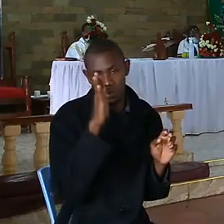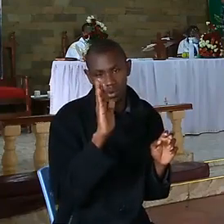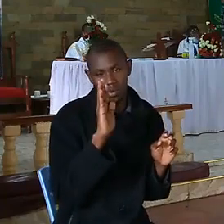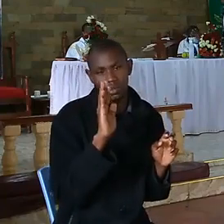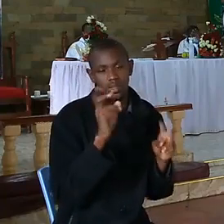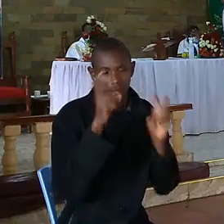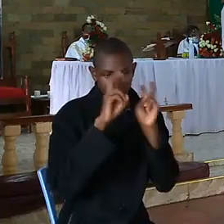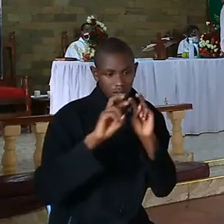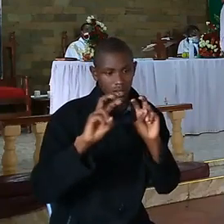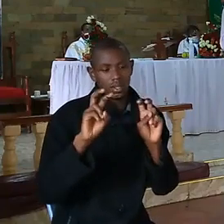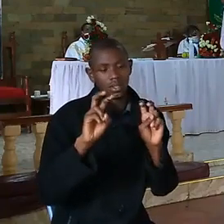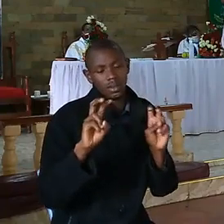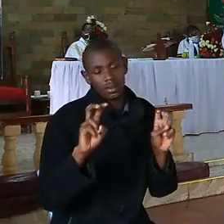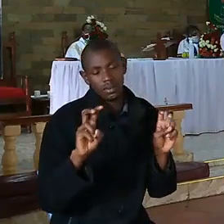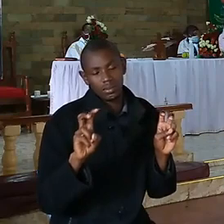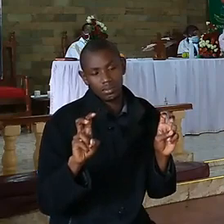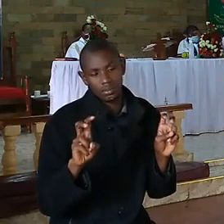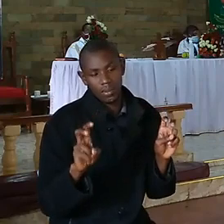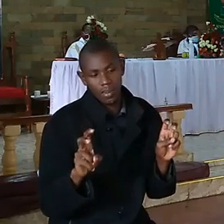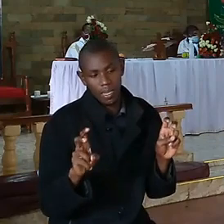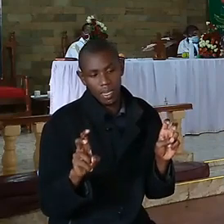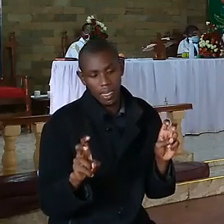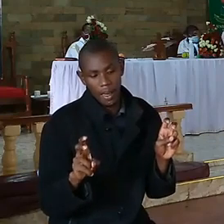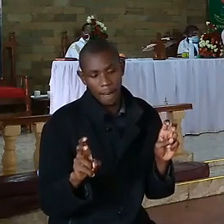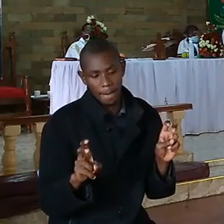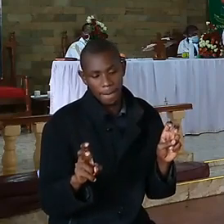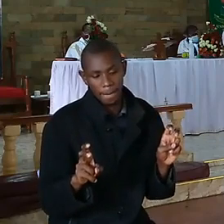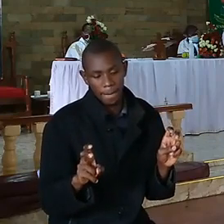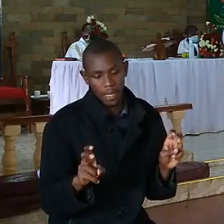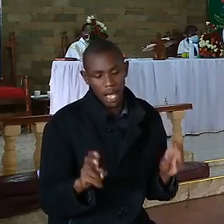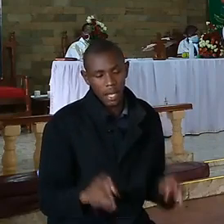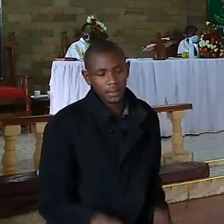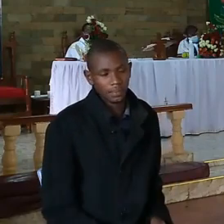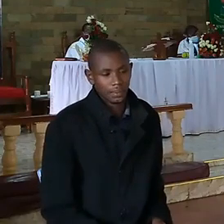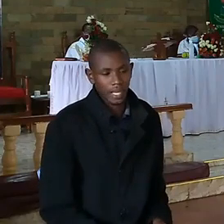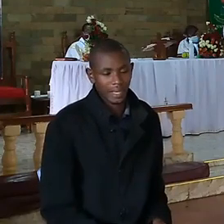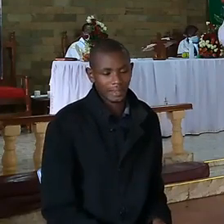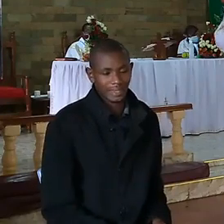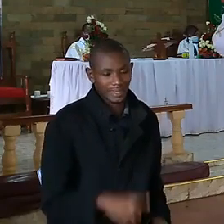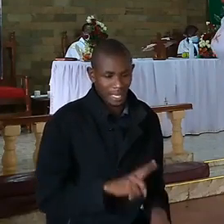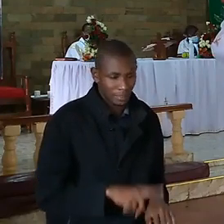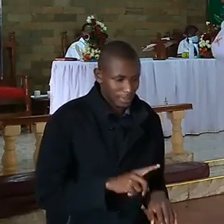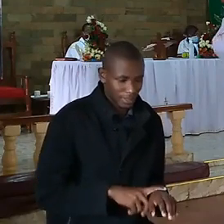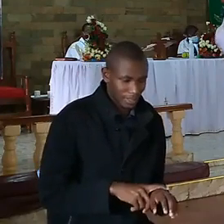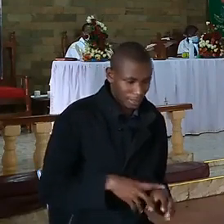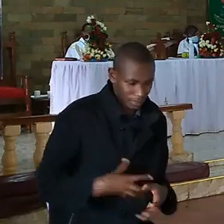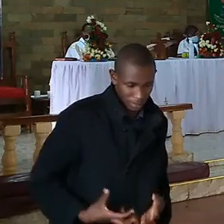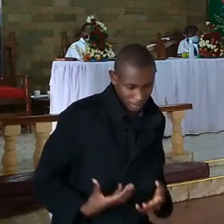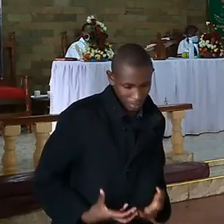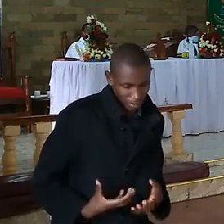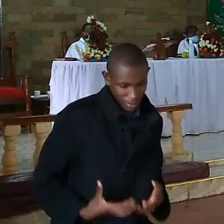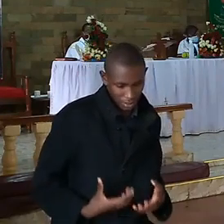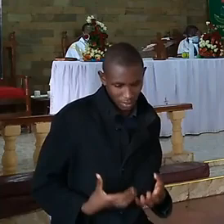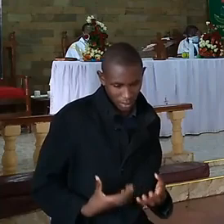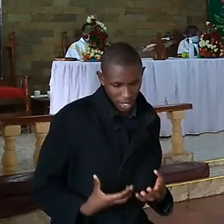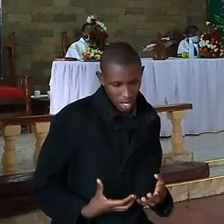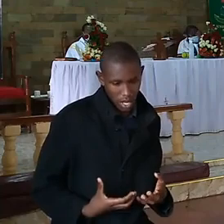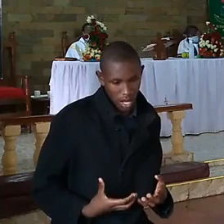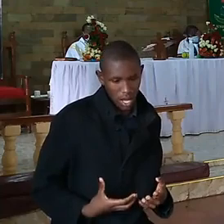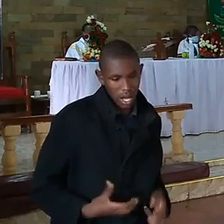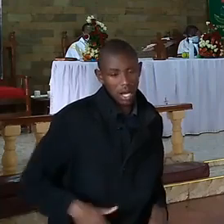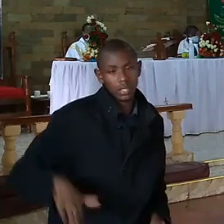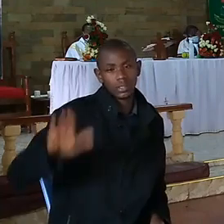ga gutangika kana kunyaririka gutiri hindi tunyaririkaga na tugathinika undu ngai atangihota gutukinyira guoko